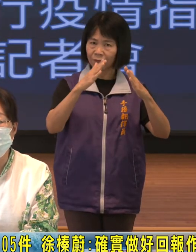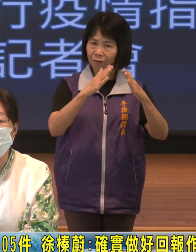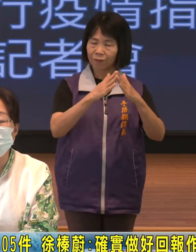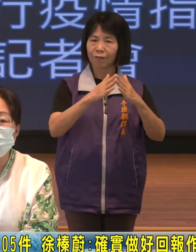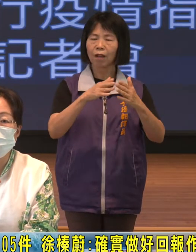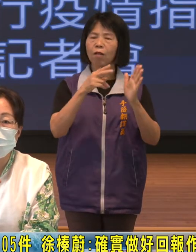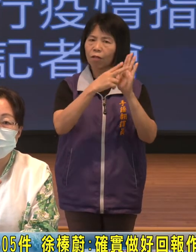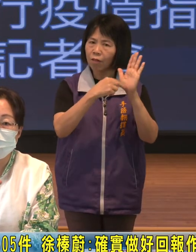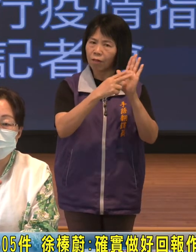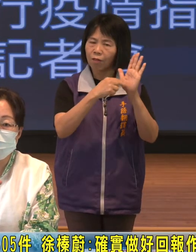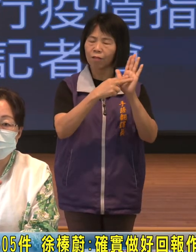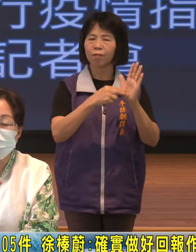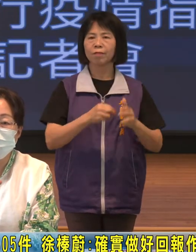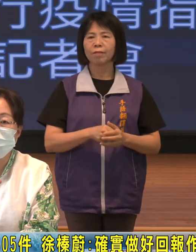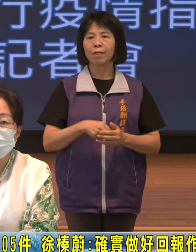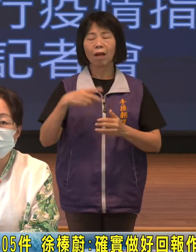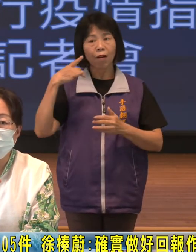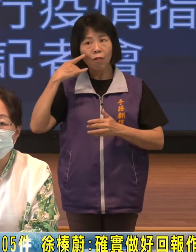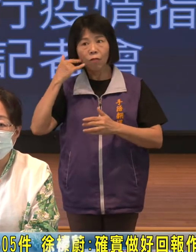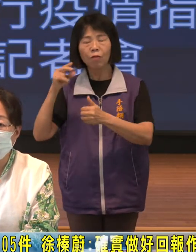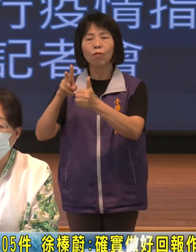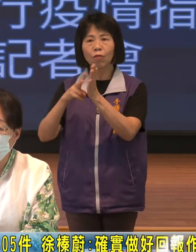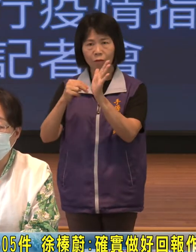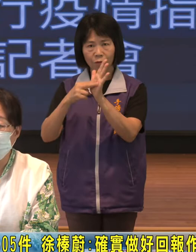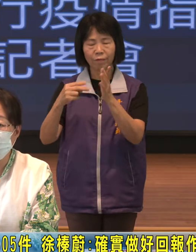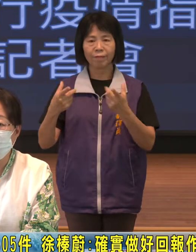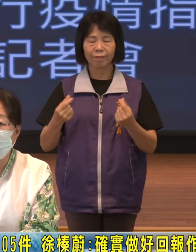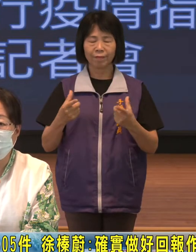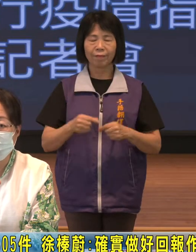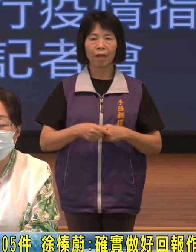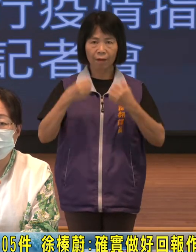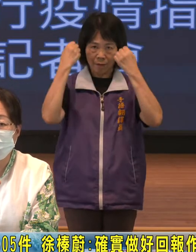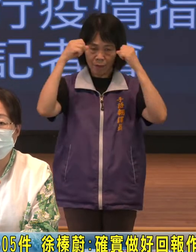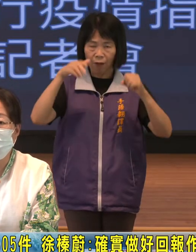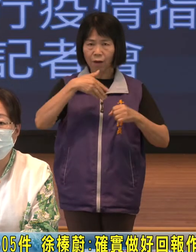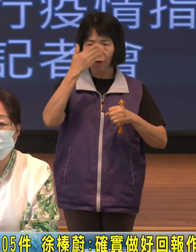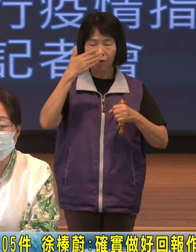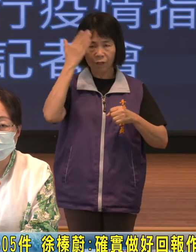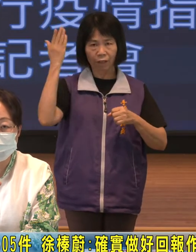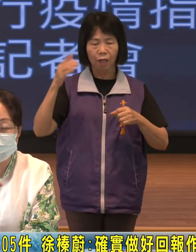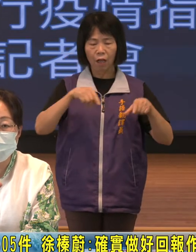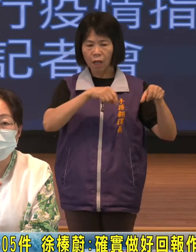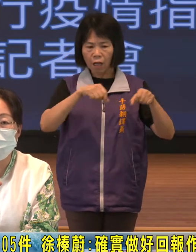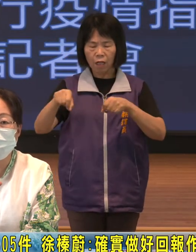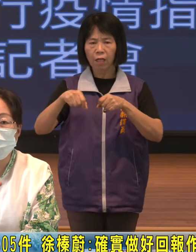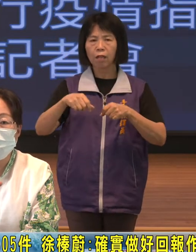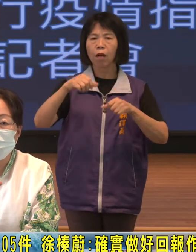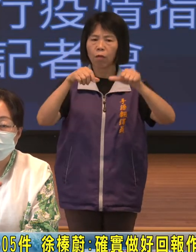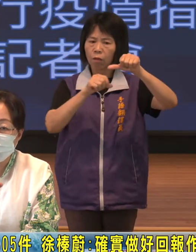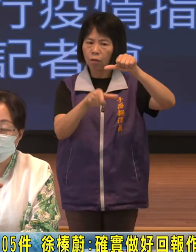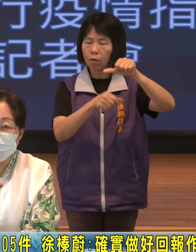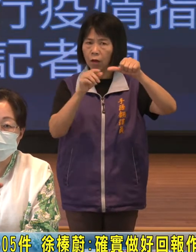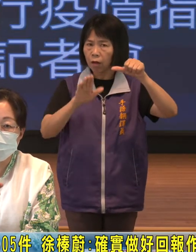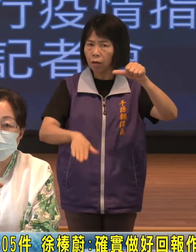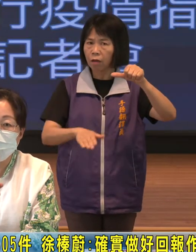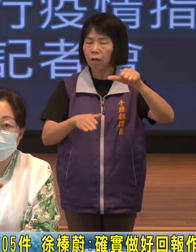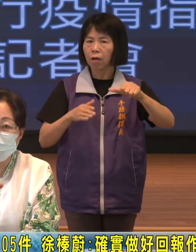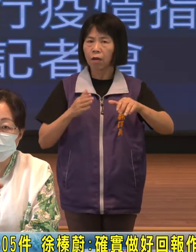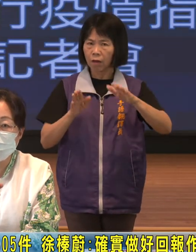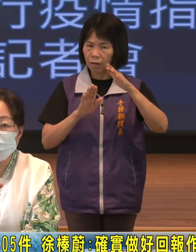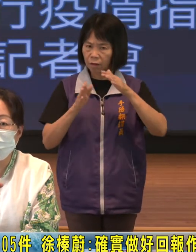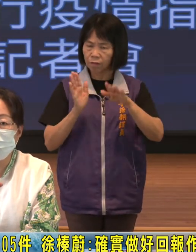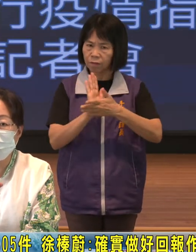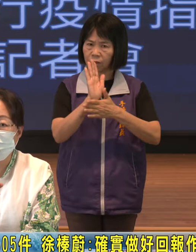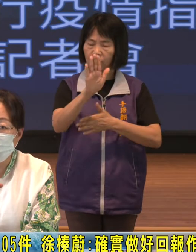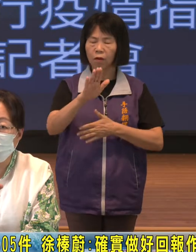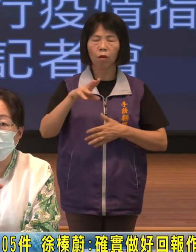个说明，也跟家长说明，我们的毕业旅行还是延到五月底过后，或者是到毕